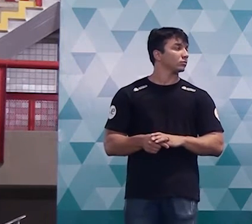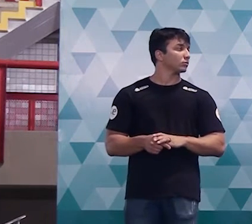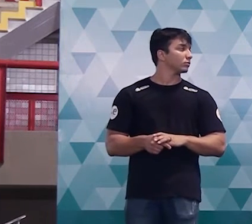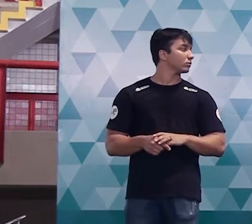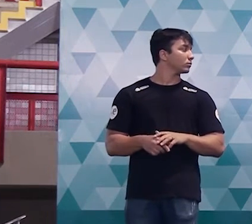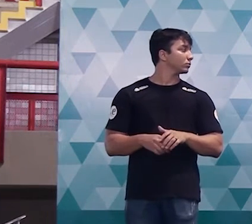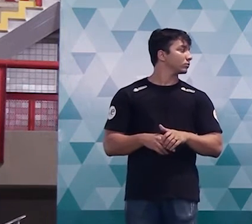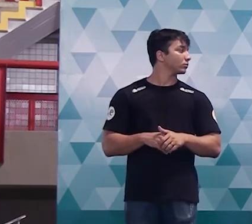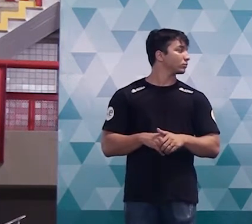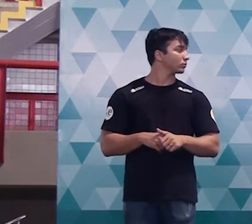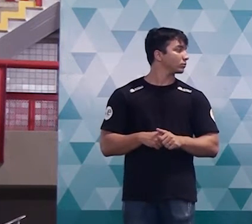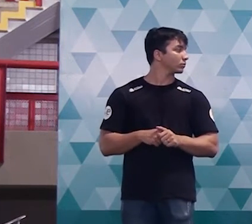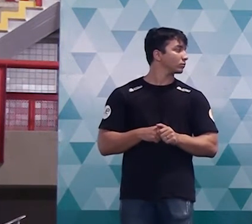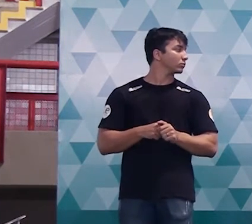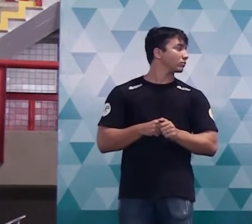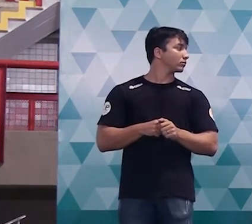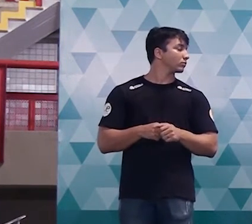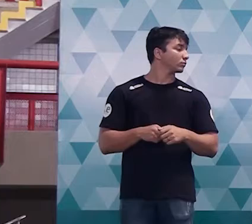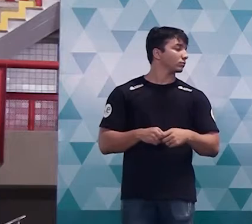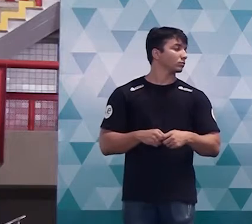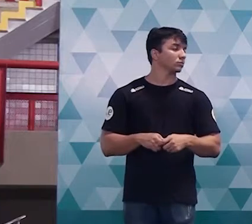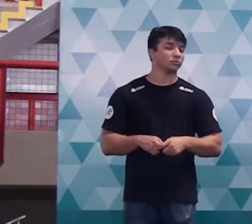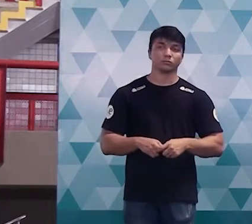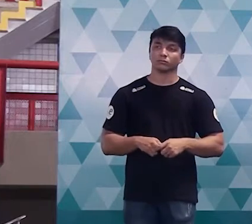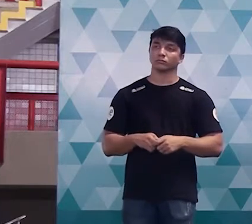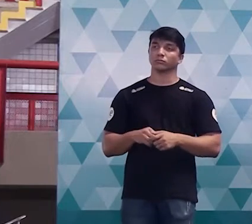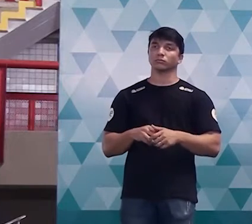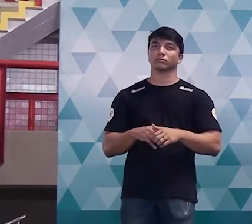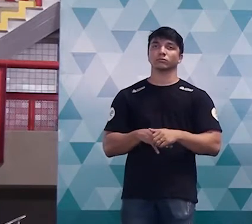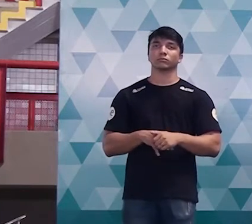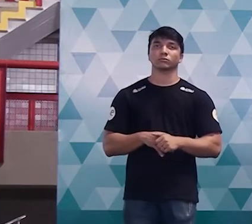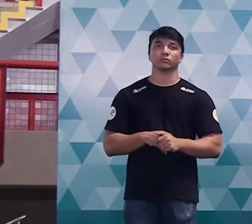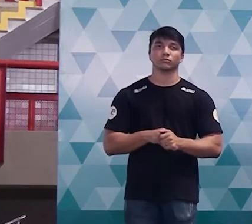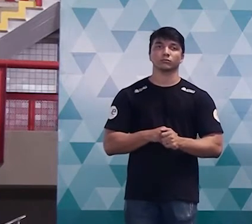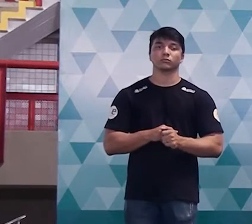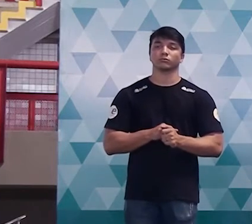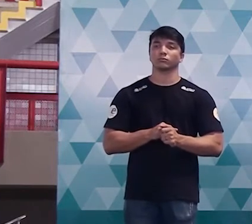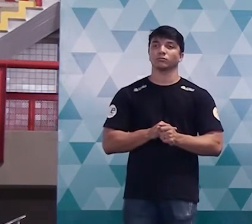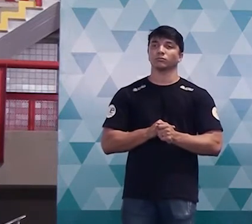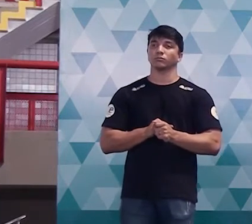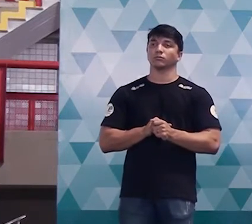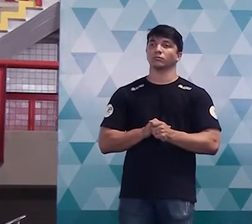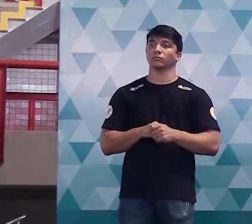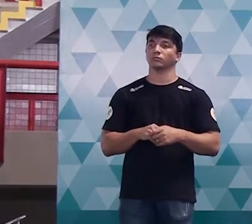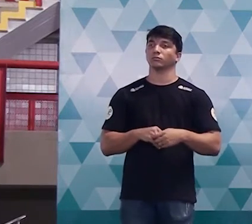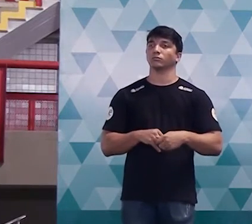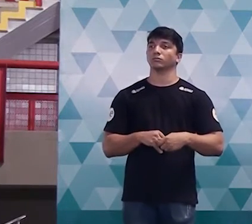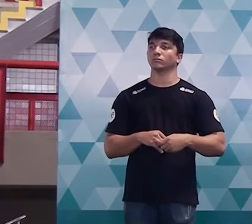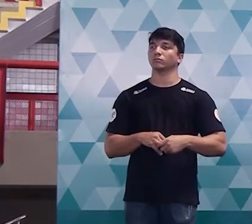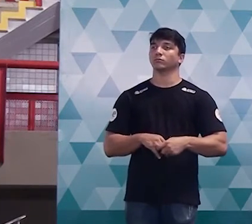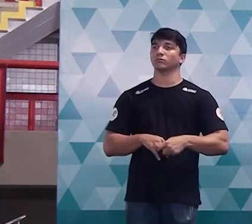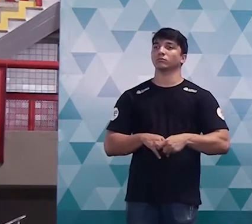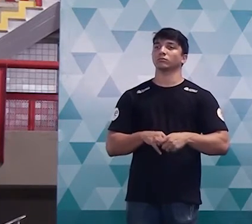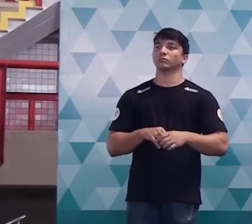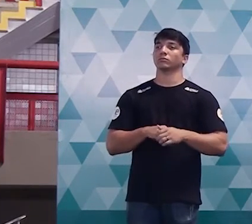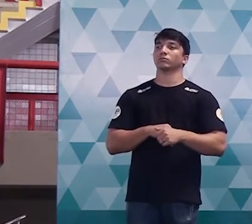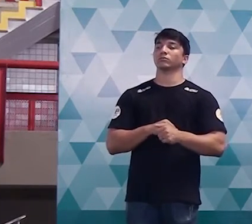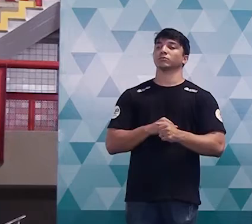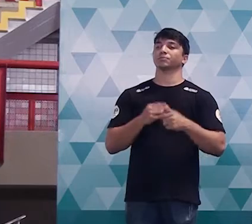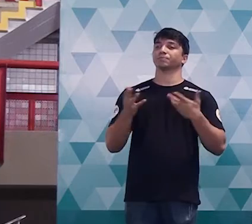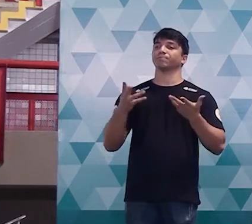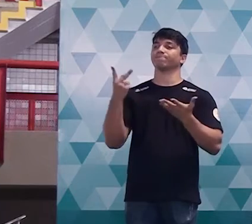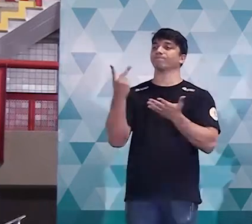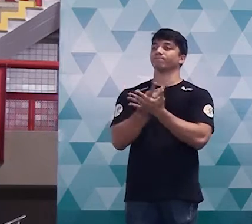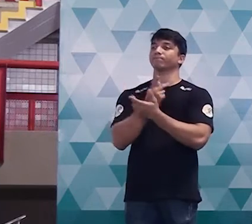Que foi o que tu mandaste lá o slide aqui, né? Mas vamos lá. Pois bem, então dessa forma, o que vai